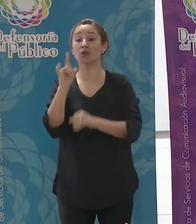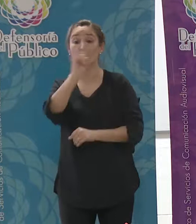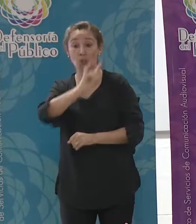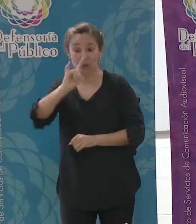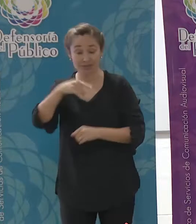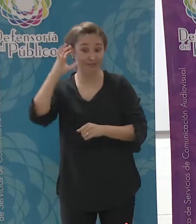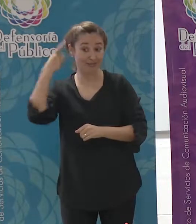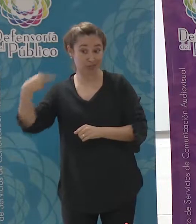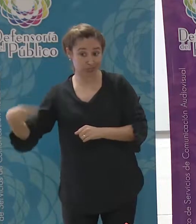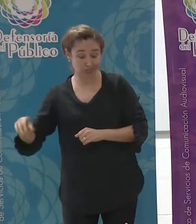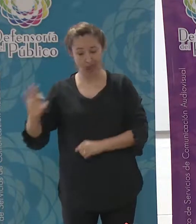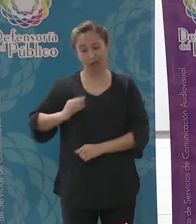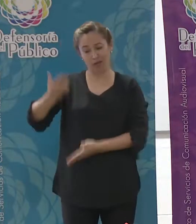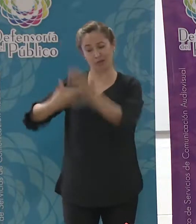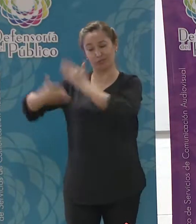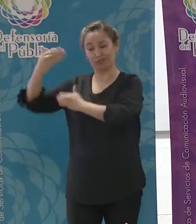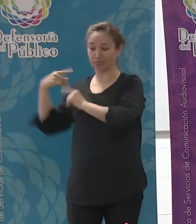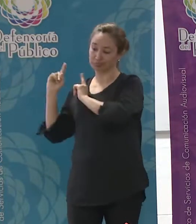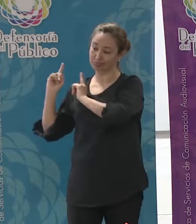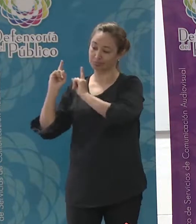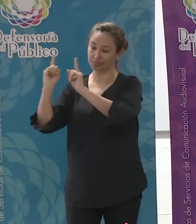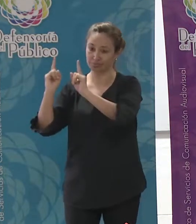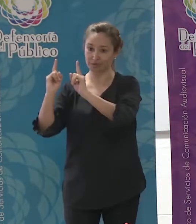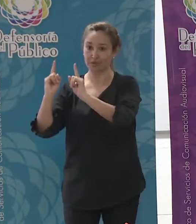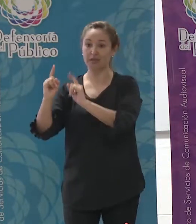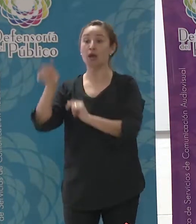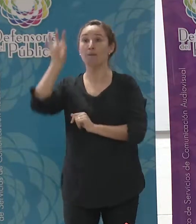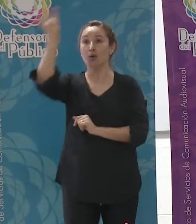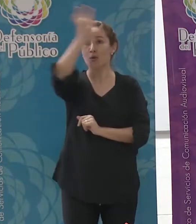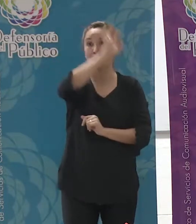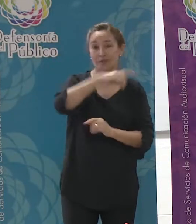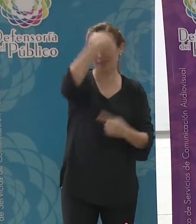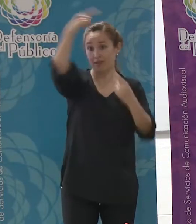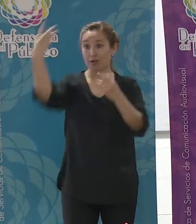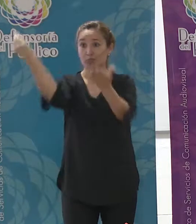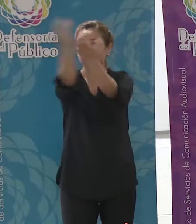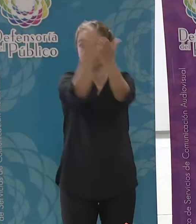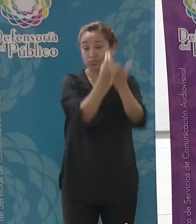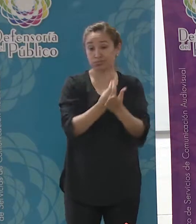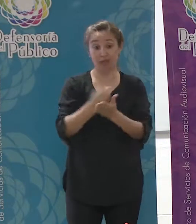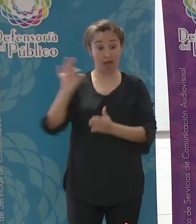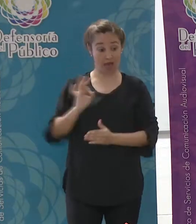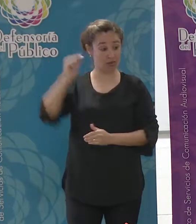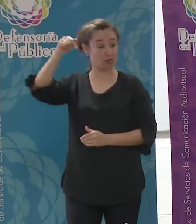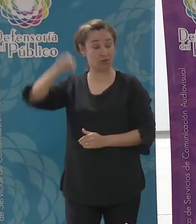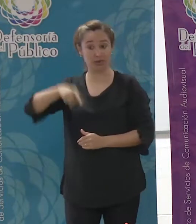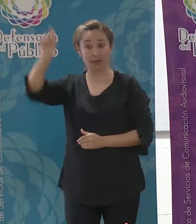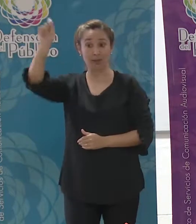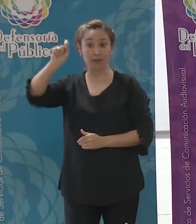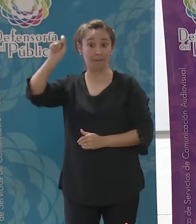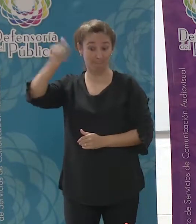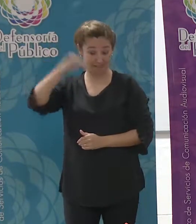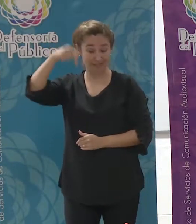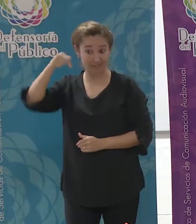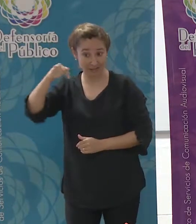ya llevan muchos años de realización en distintas universidades del país y que este año, a fin de mes, nos va a nuclear a